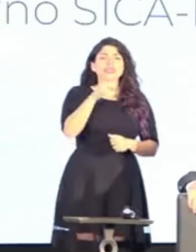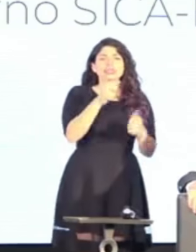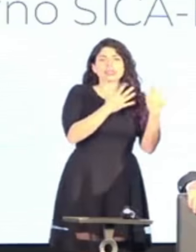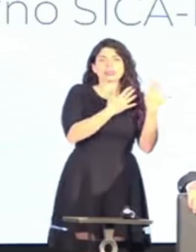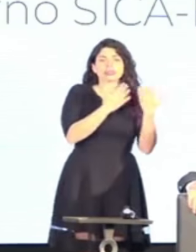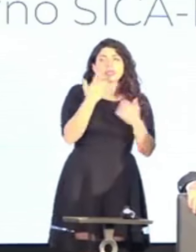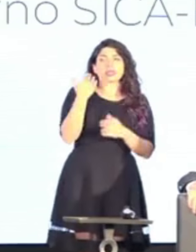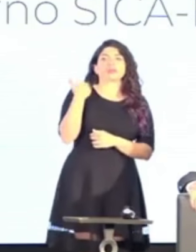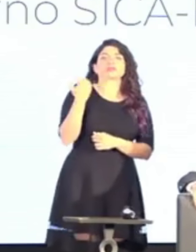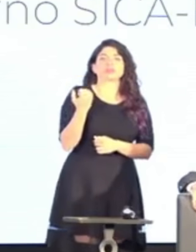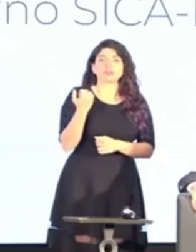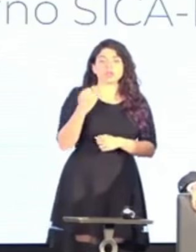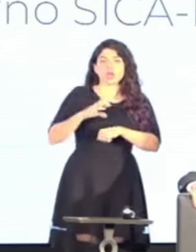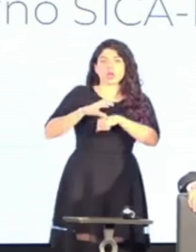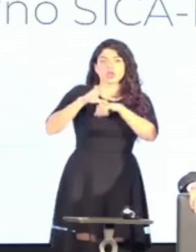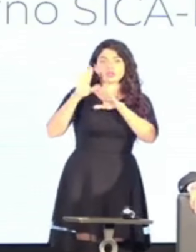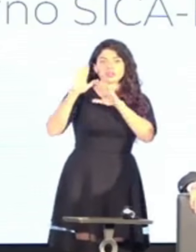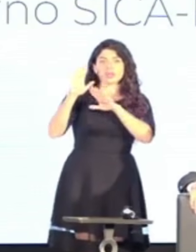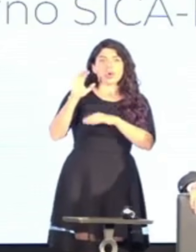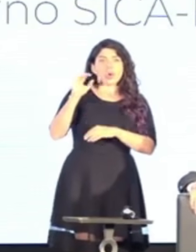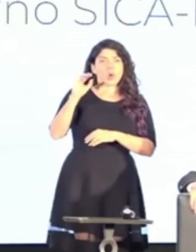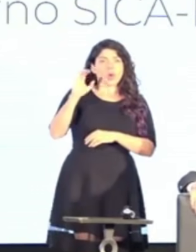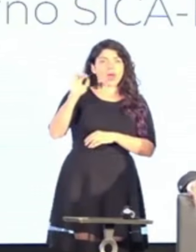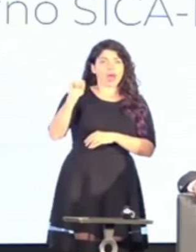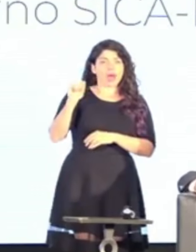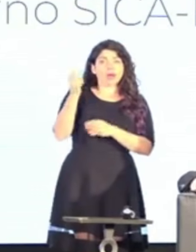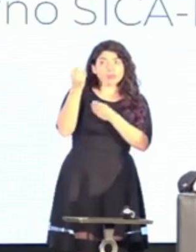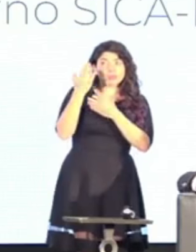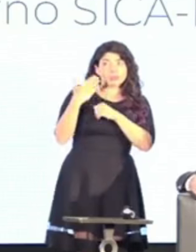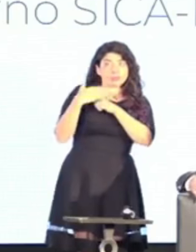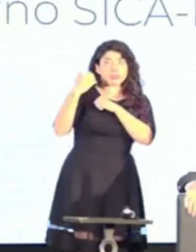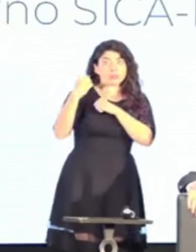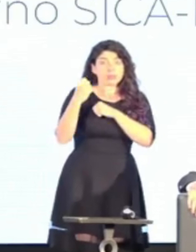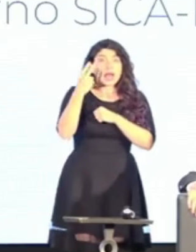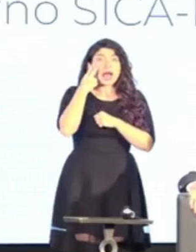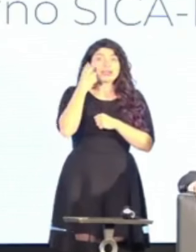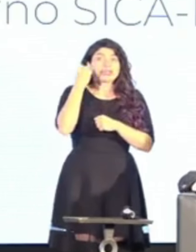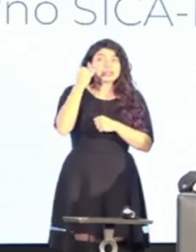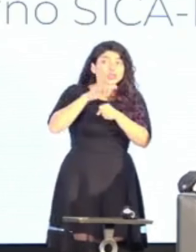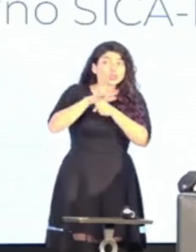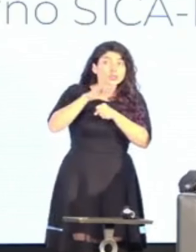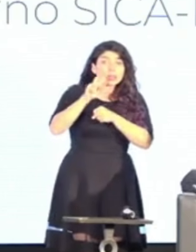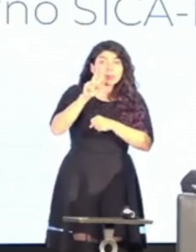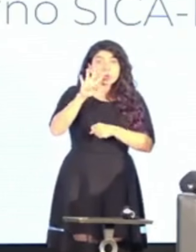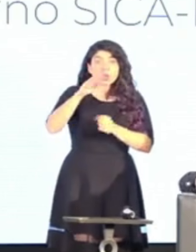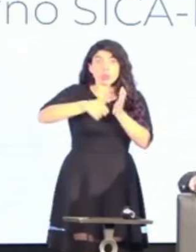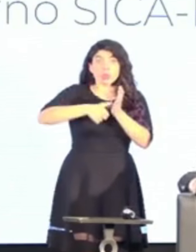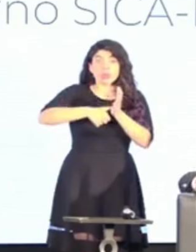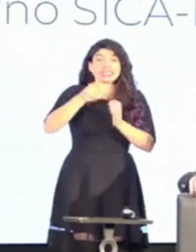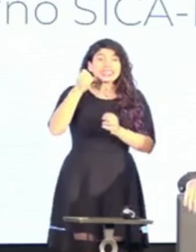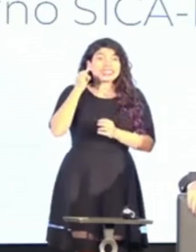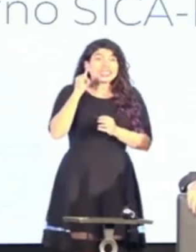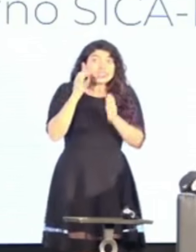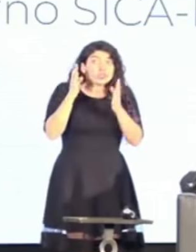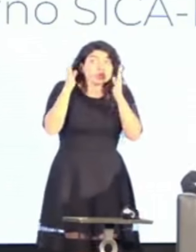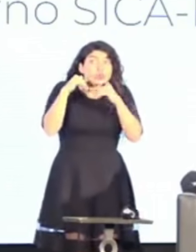ser convocados en Consejo Permanente de la OEA para ver si se alcanzan los 24 votos, porque si no hay el número